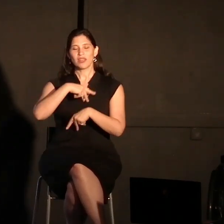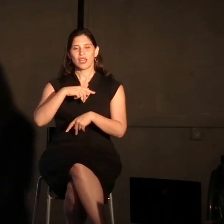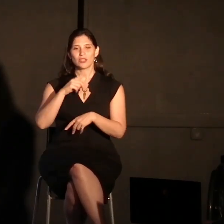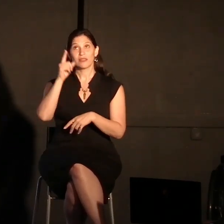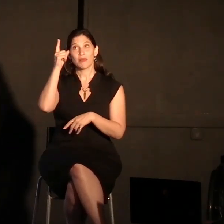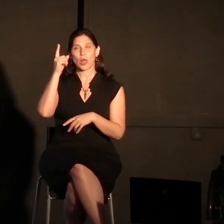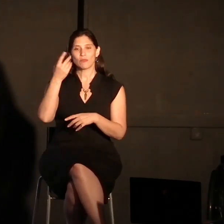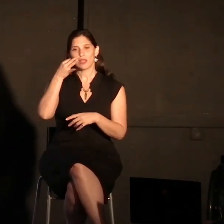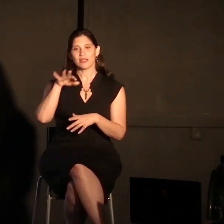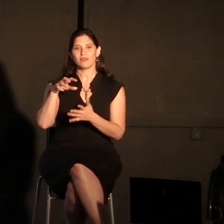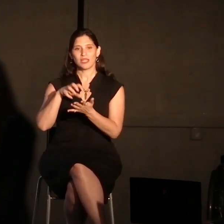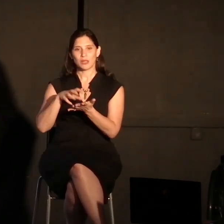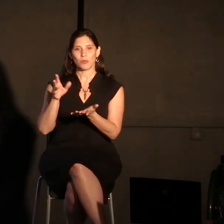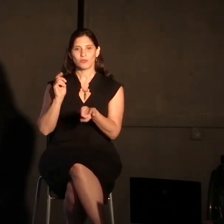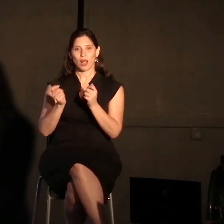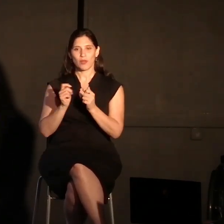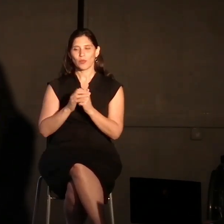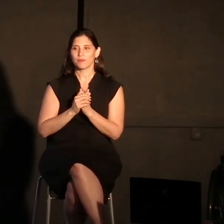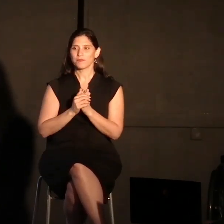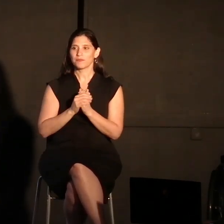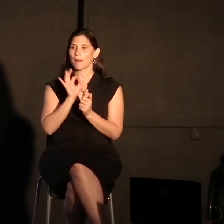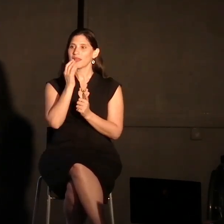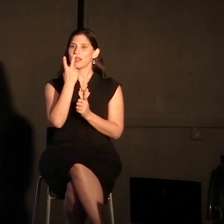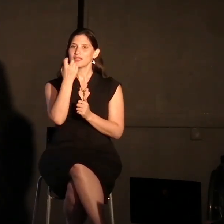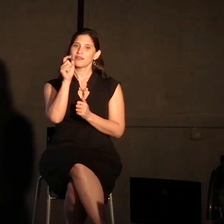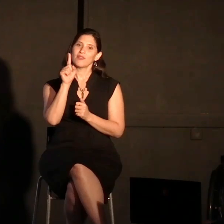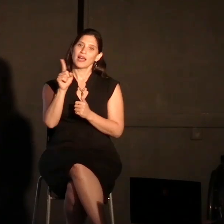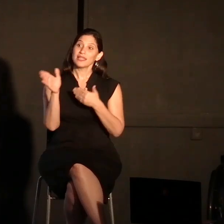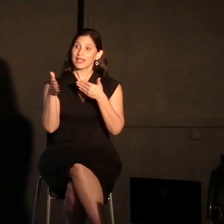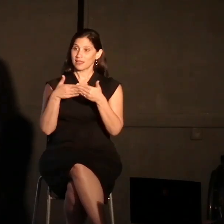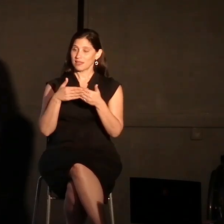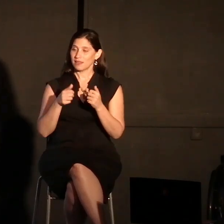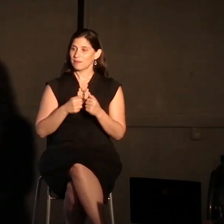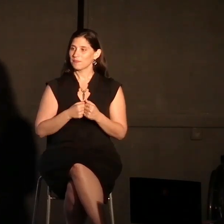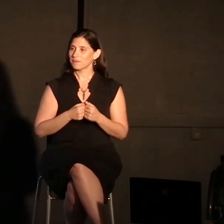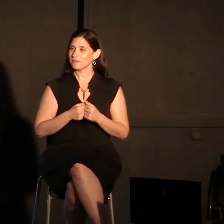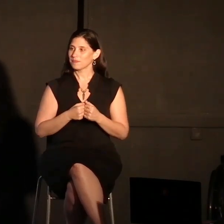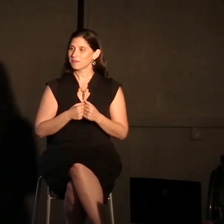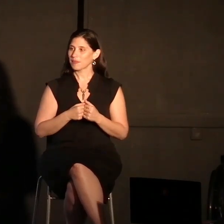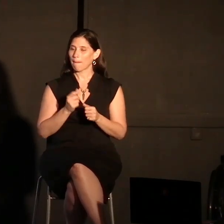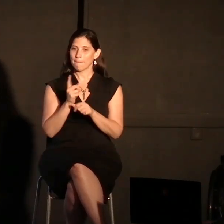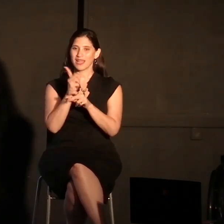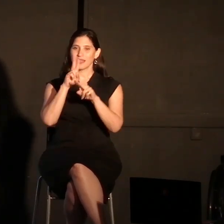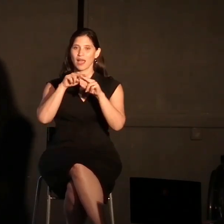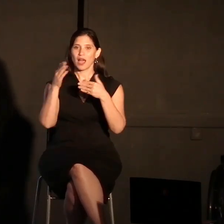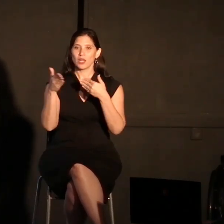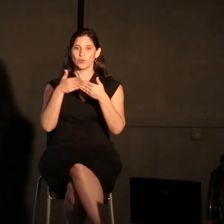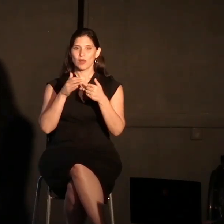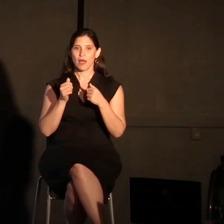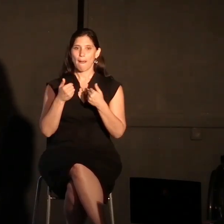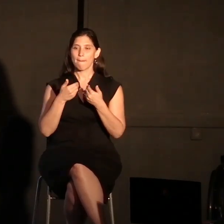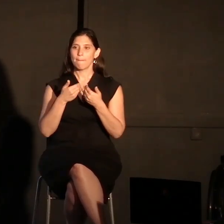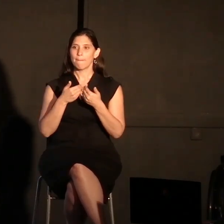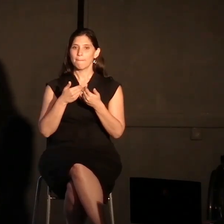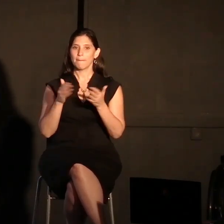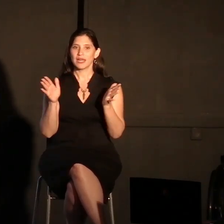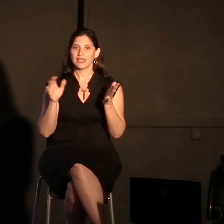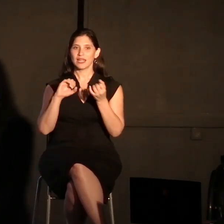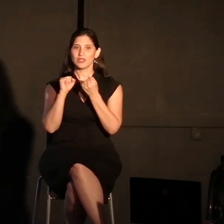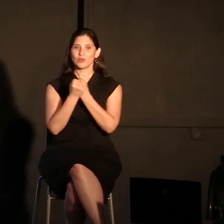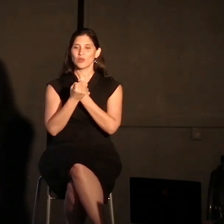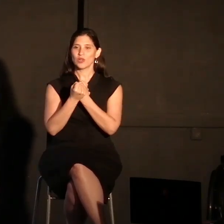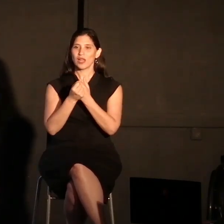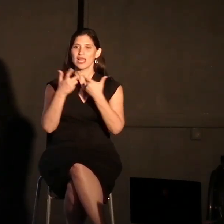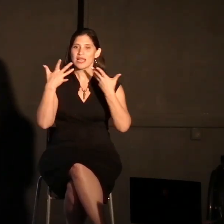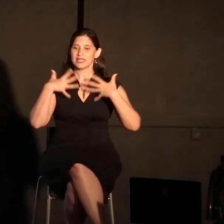התחום הזה בגיל 21 התחתנתי מיד אחרי החתונה פתחתי סטודיו לשמלות